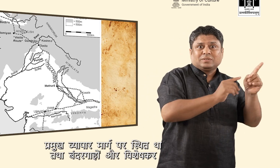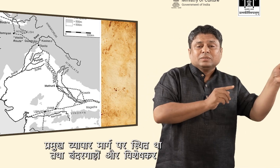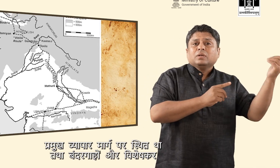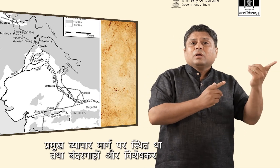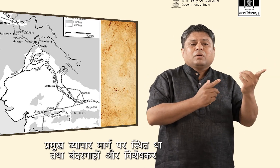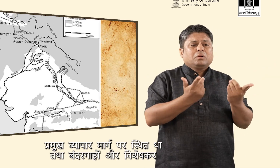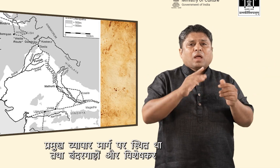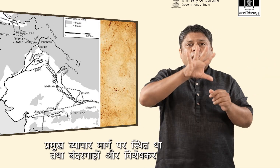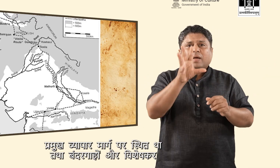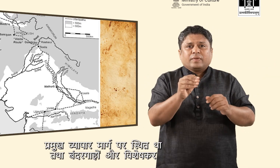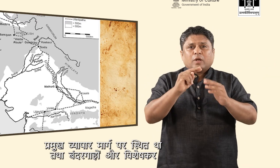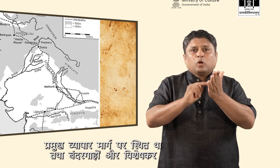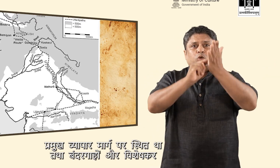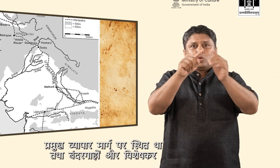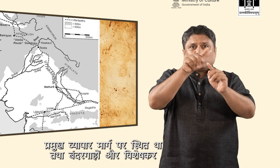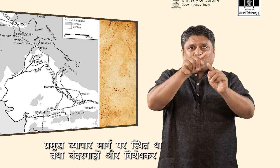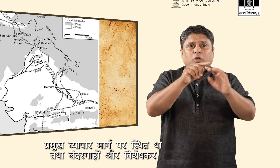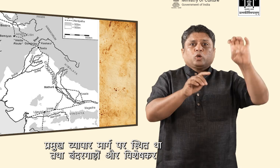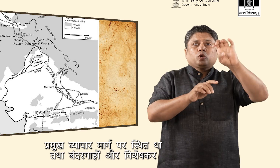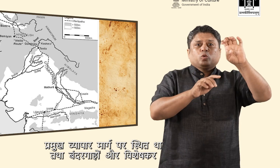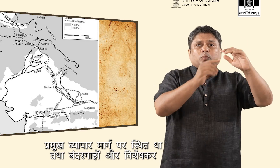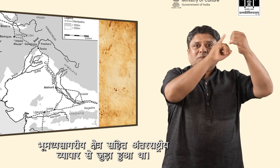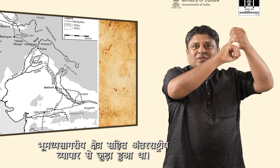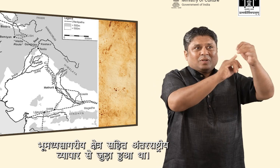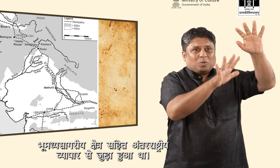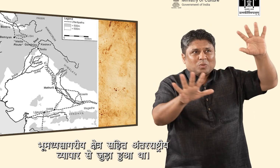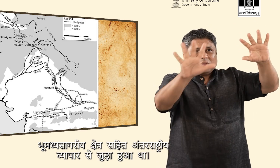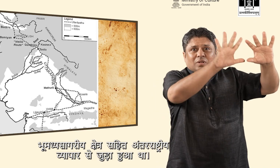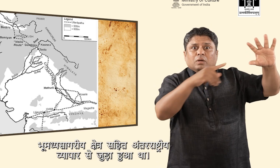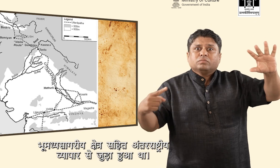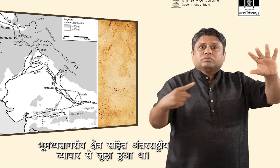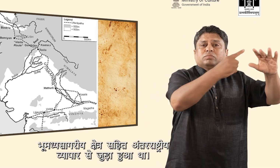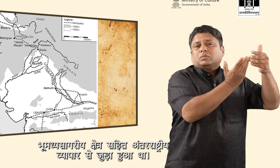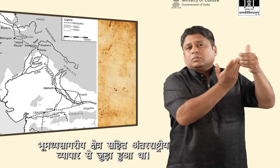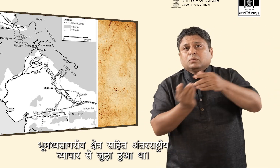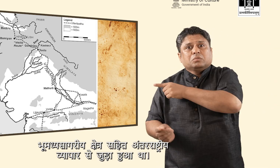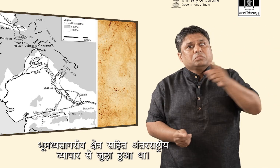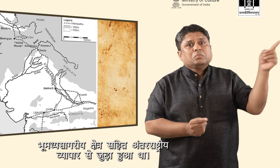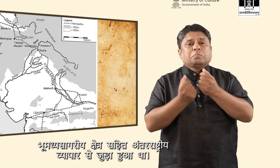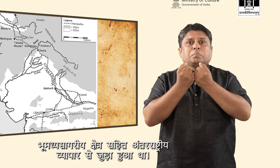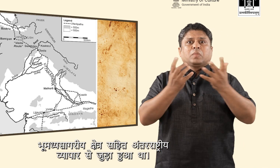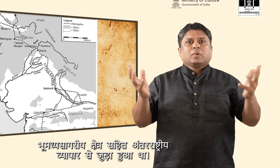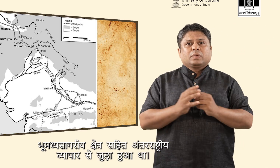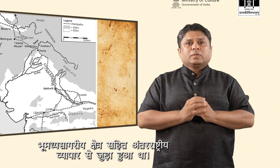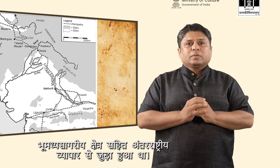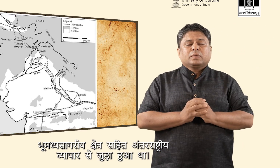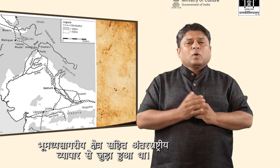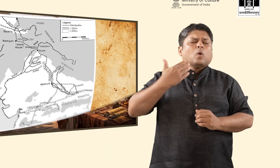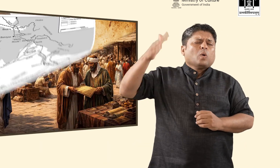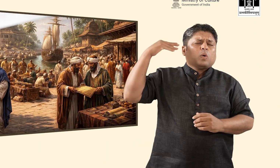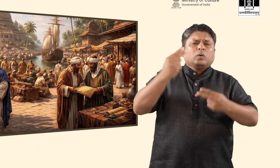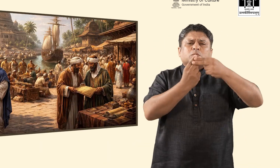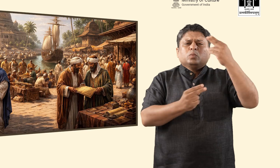था तथा बंदरगाहों और विशेषकर भूमध्य सागरीय क्षेत्र सहित अंतर्राष्ट्रीय व्यापार से जुड़ा हुआ